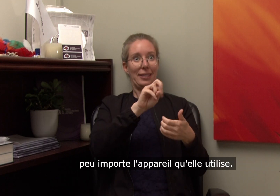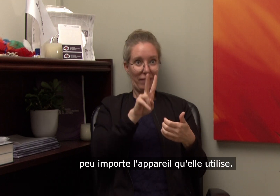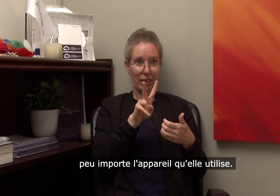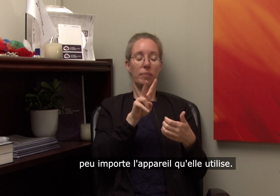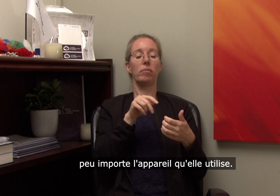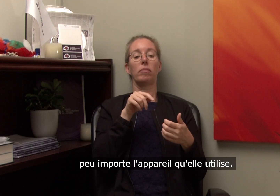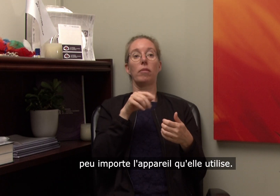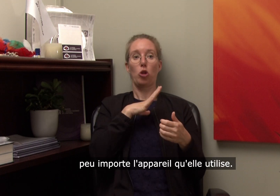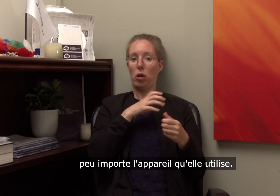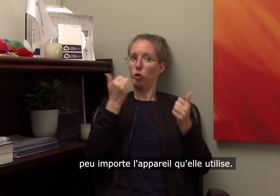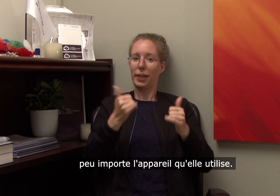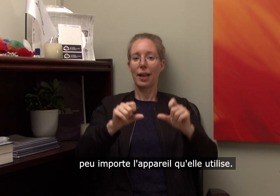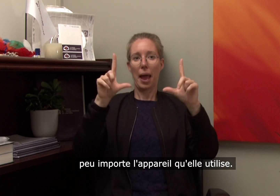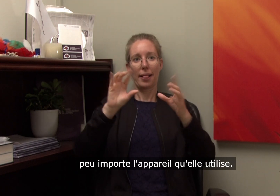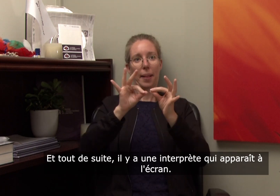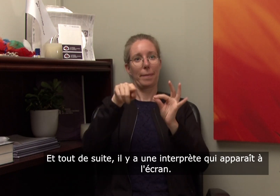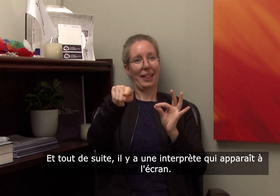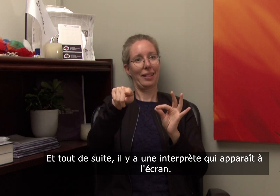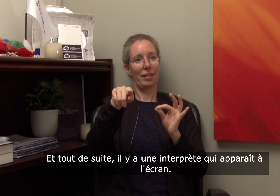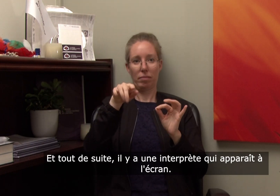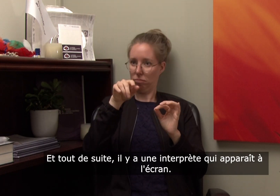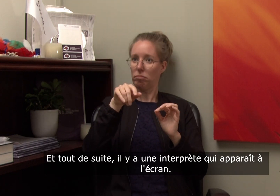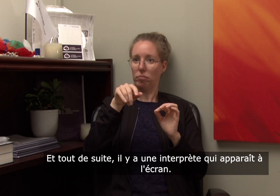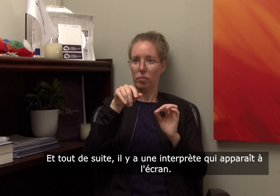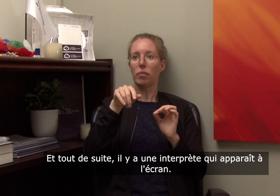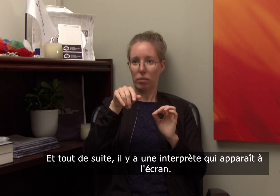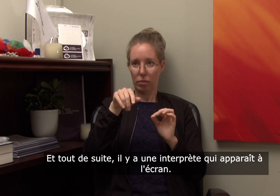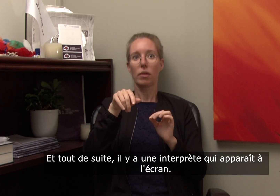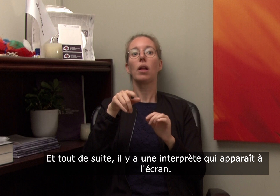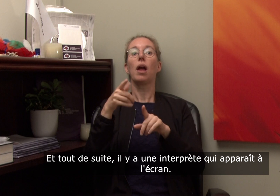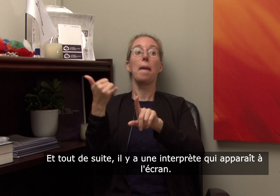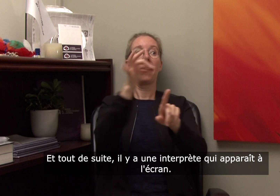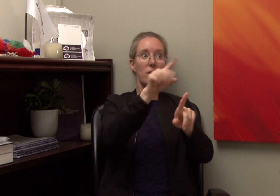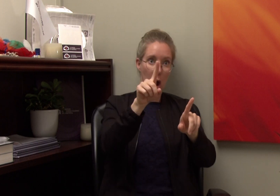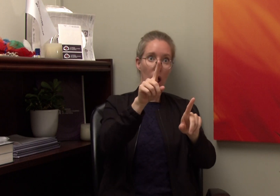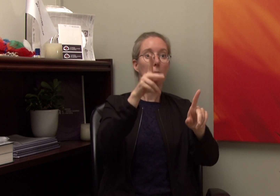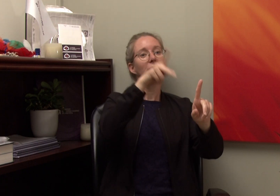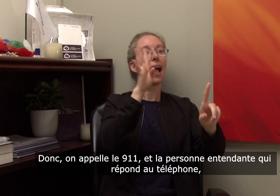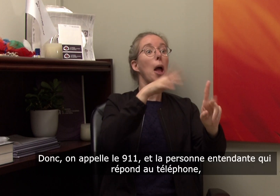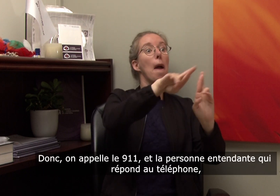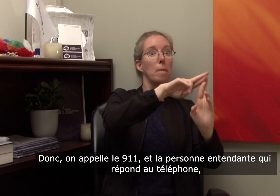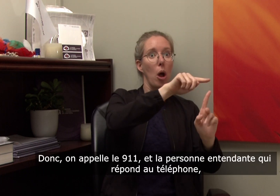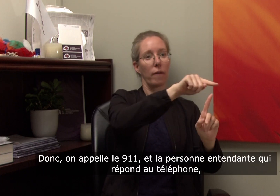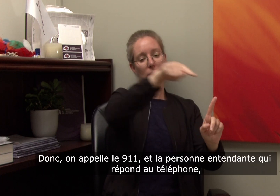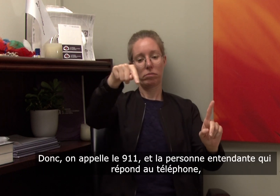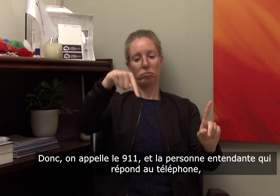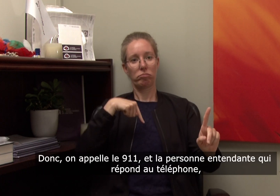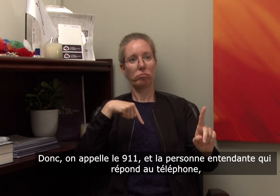importe l'appareil qu'elle utilise. Et tout de suite, il y a une interprète qui apparaît à l'écran. Donc, on appelle le 911 et la personne